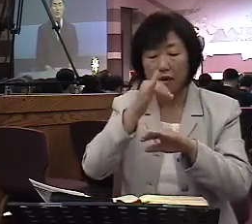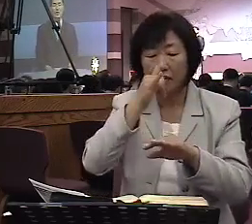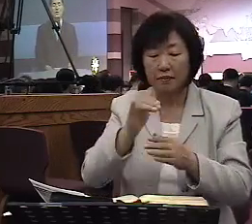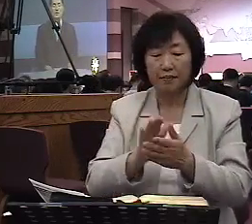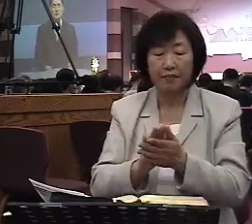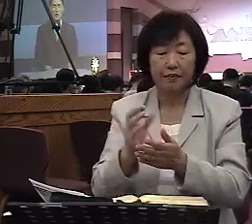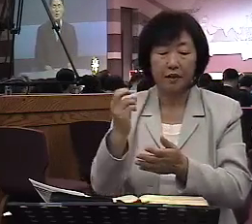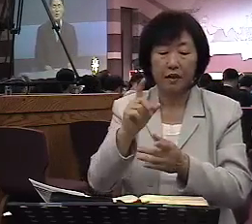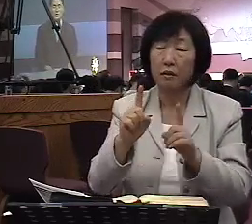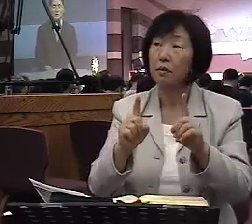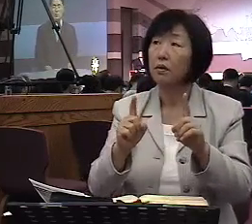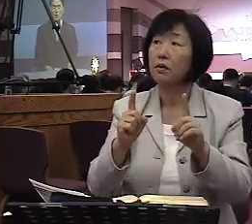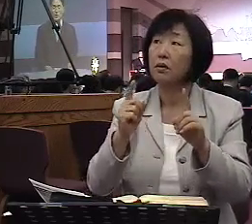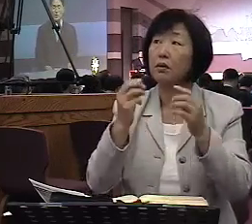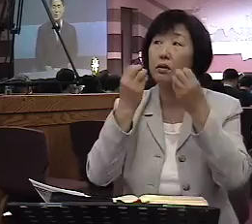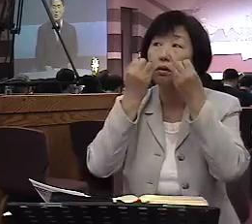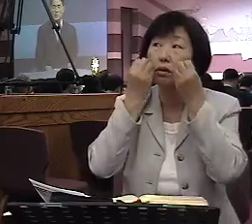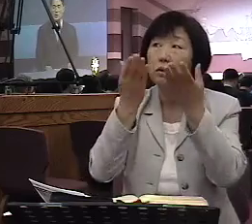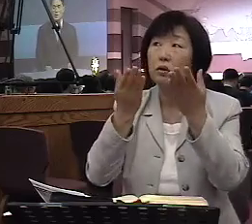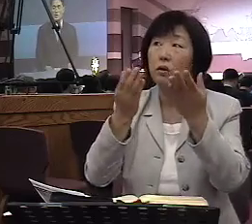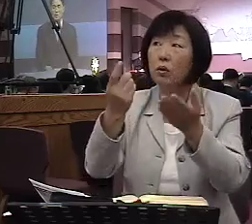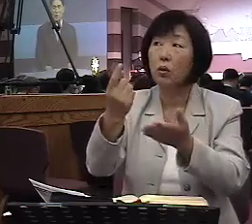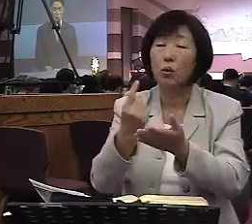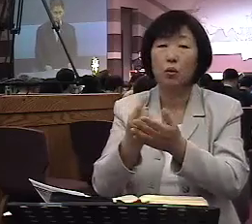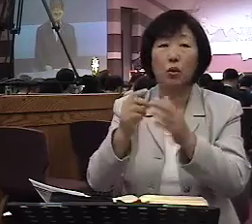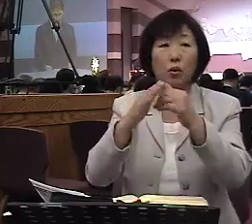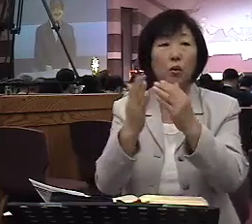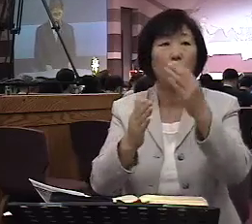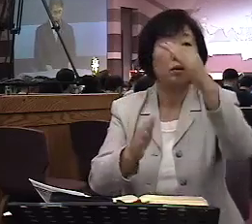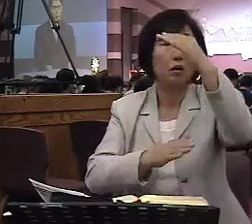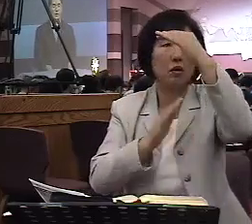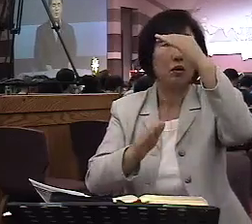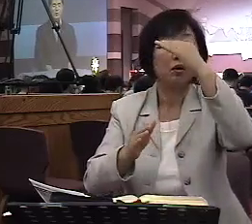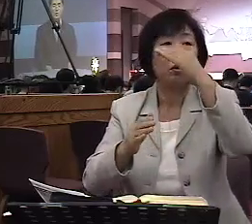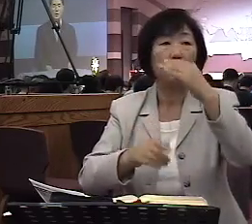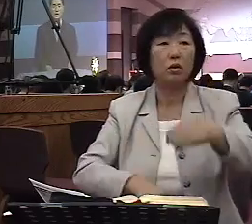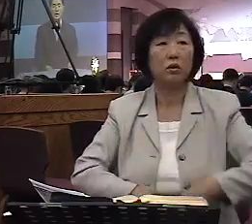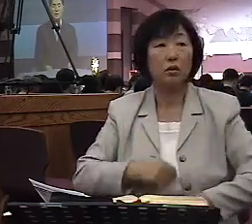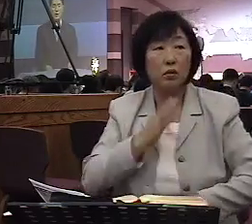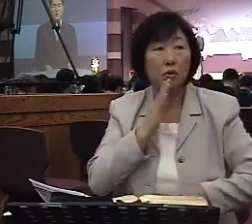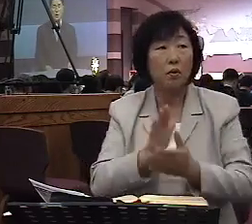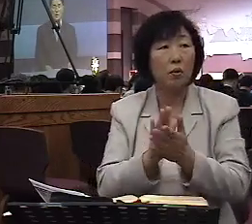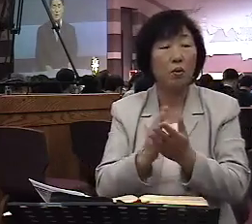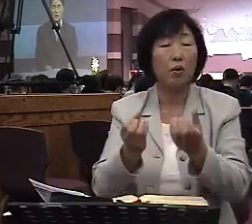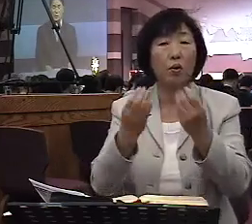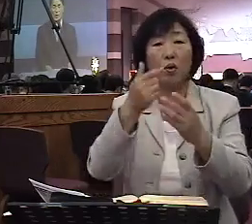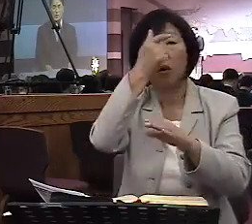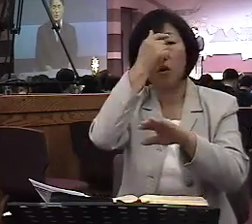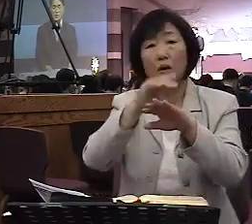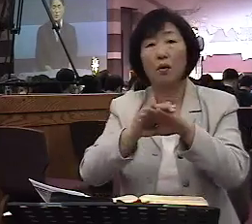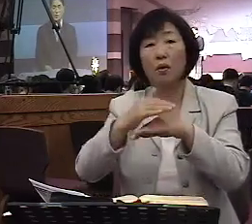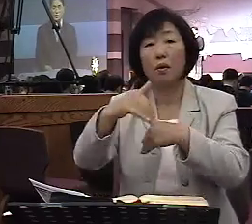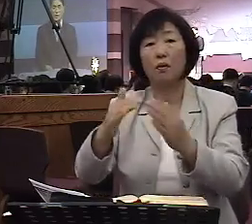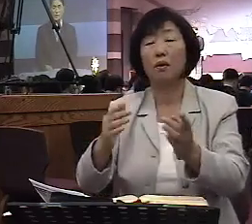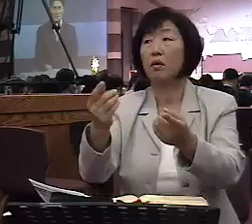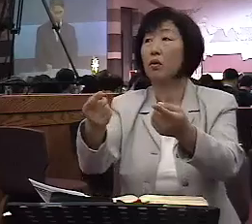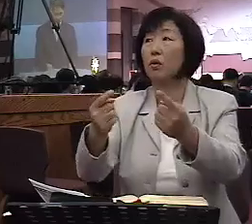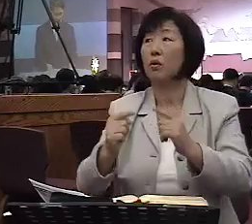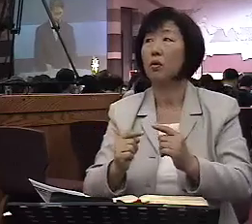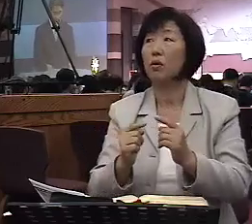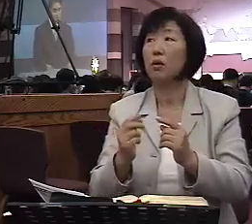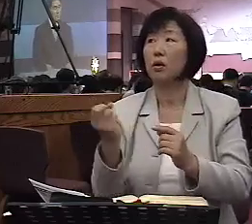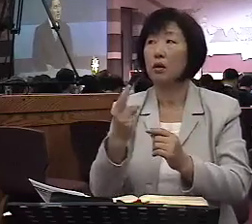다시 한번 새로 나오신 모든 성도님들을 진심으로 환영하고요. 예배 후 예배당 뒤편에 새가족 환영실에서